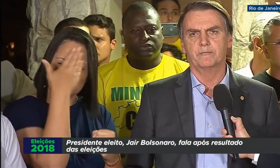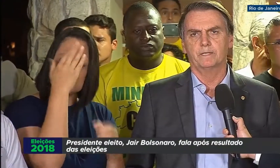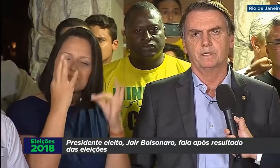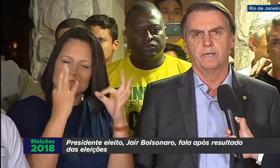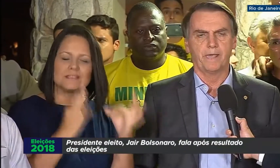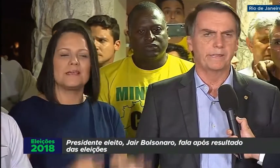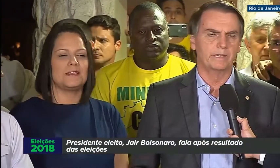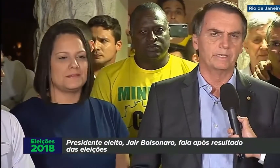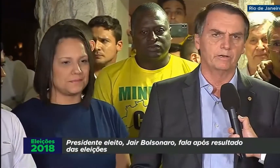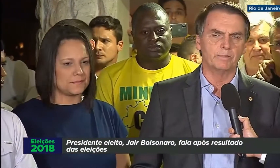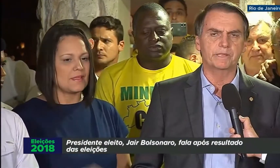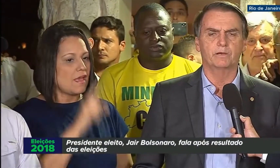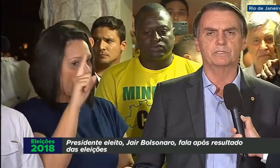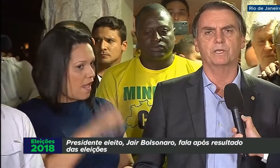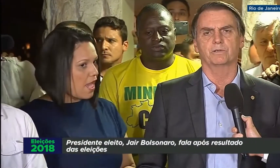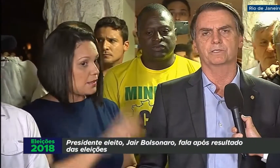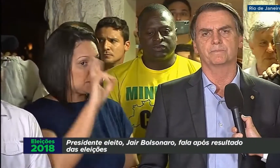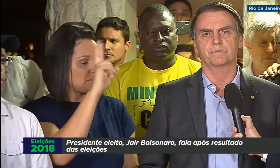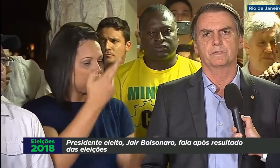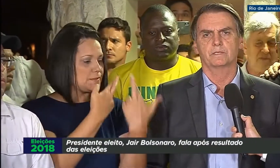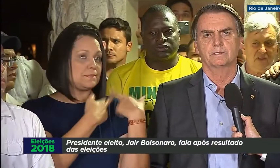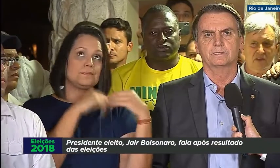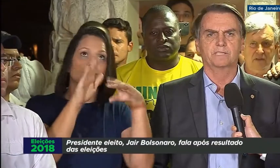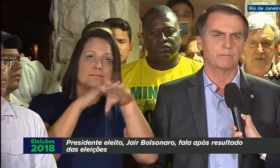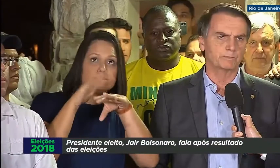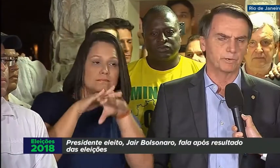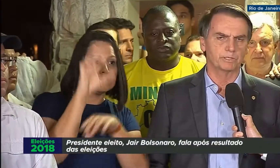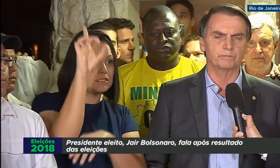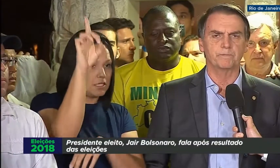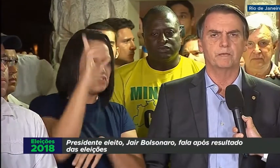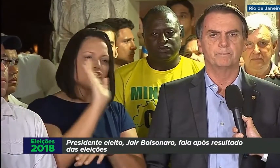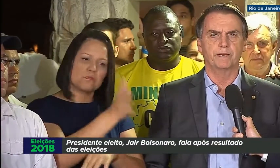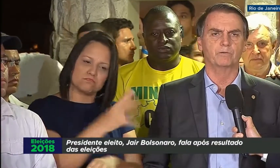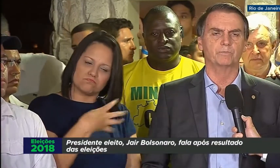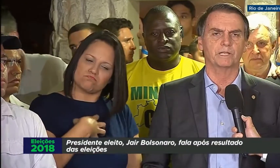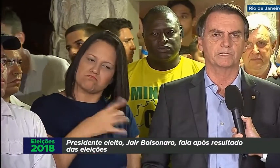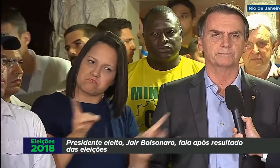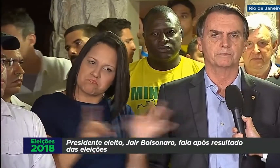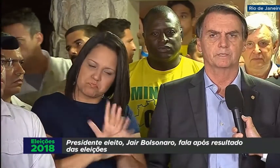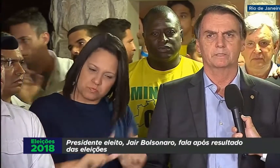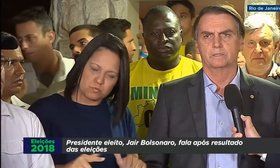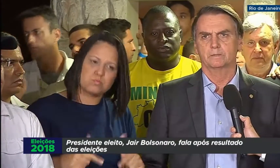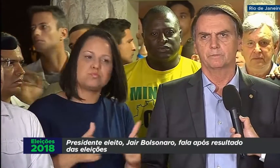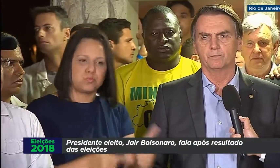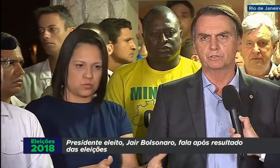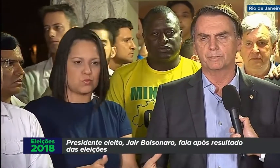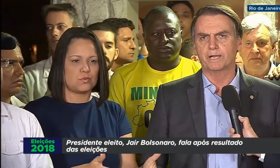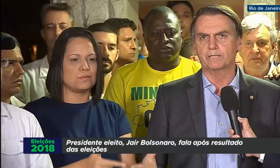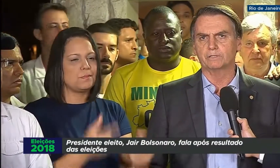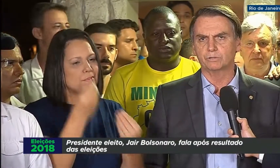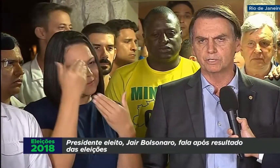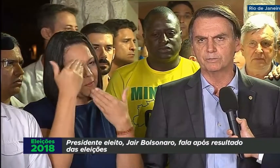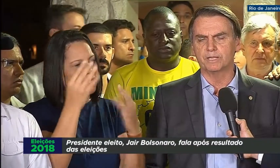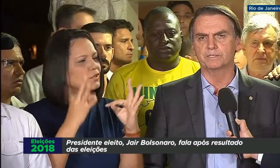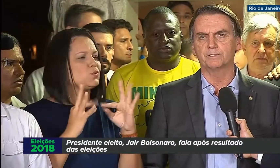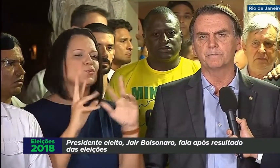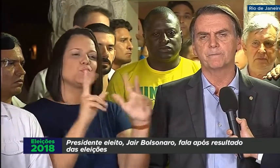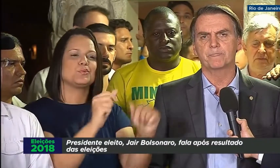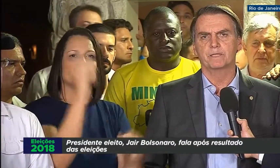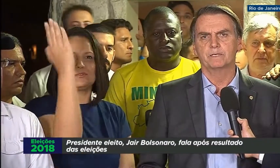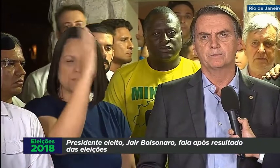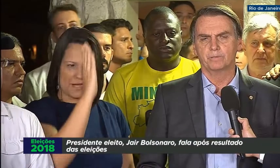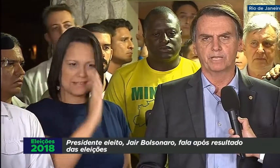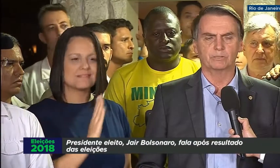certeza, essa é uma missão de Deus. Estaremos prontos para cumpri-la. Meu muito obrigado a todos do